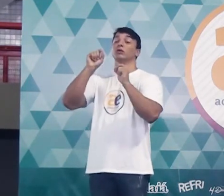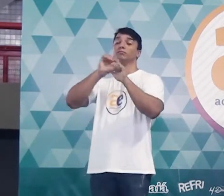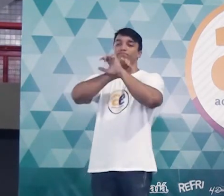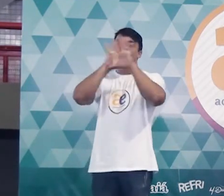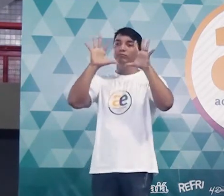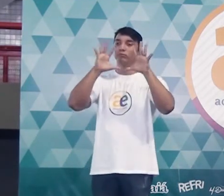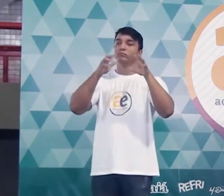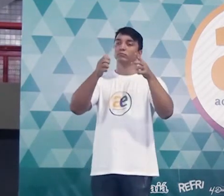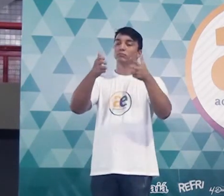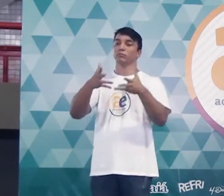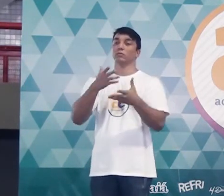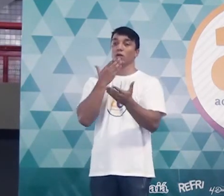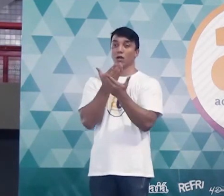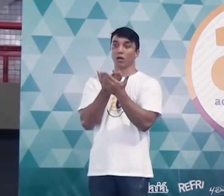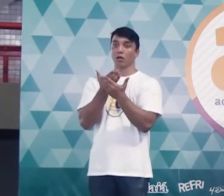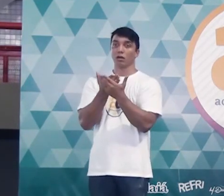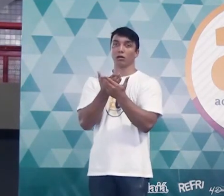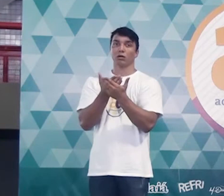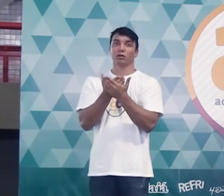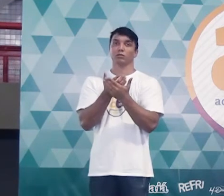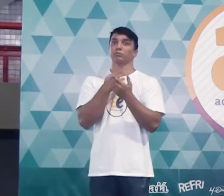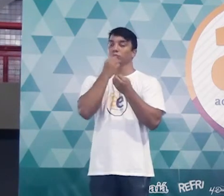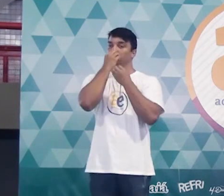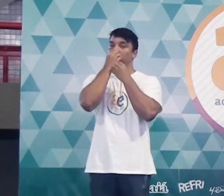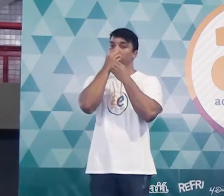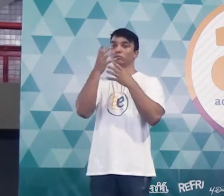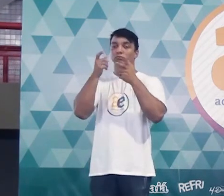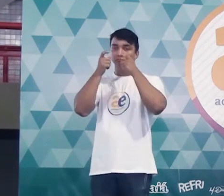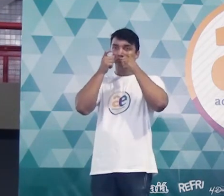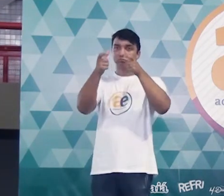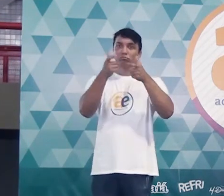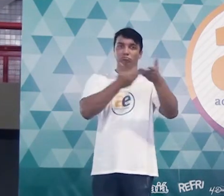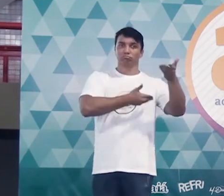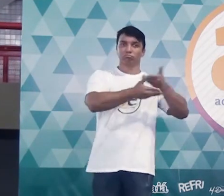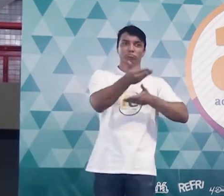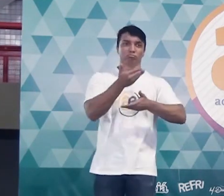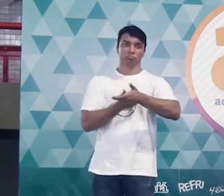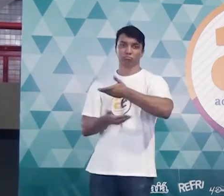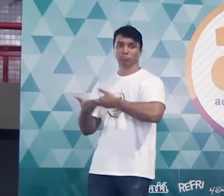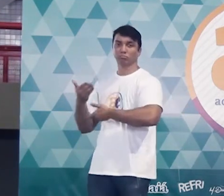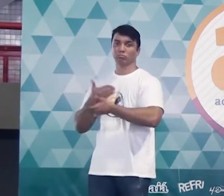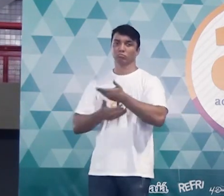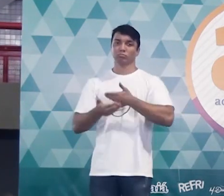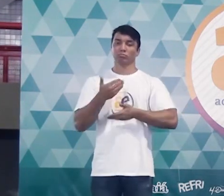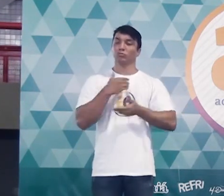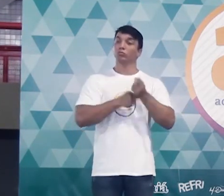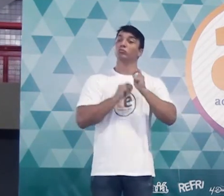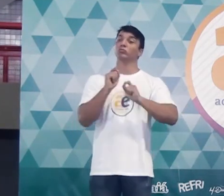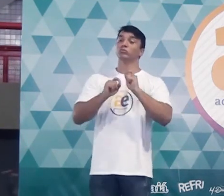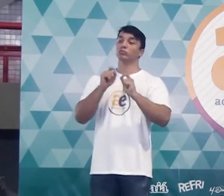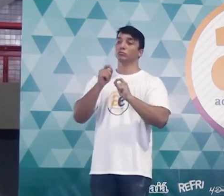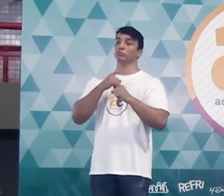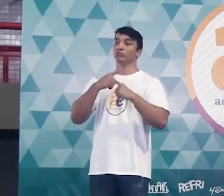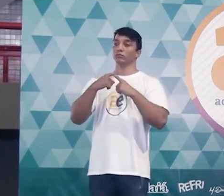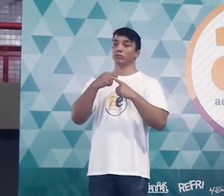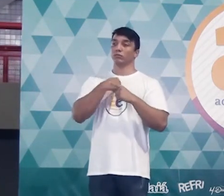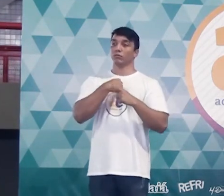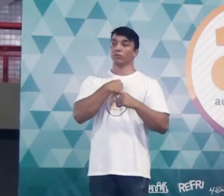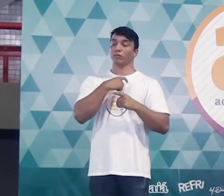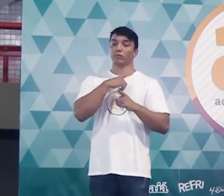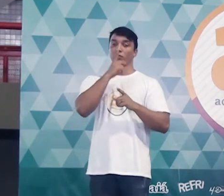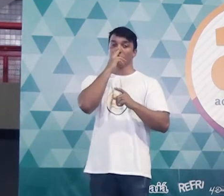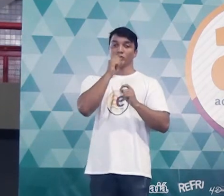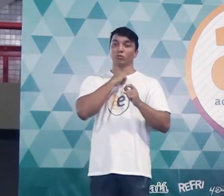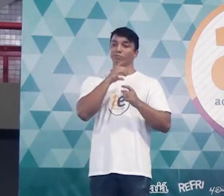seguinte, a aula foi extremamente interativa. Interativa no sentido que eu dei